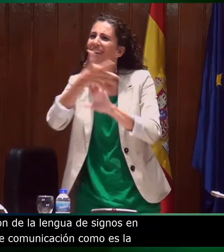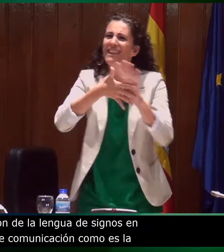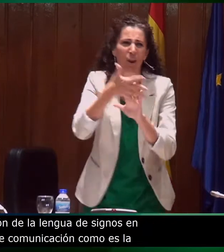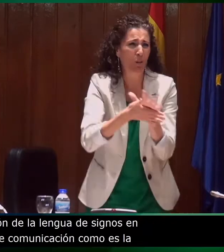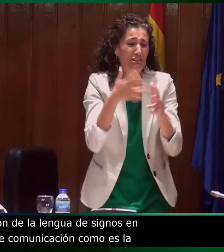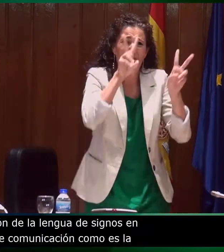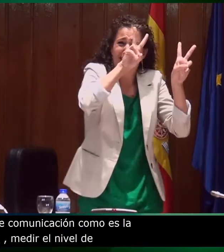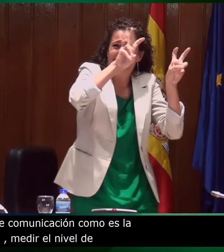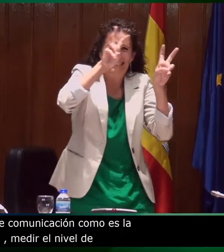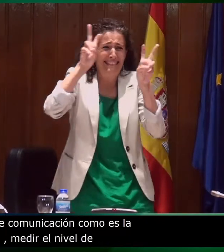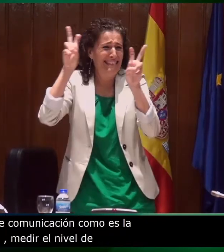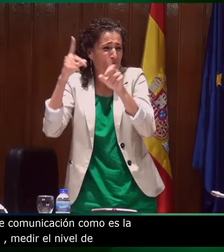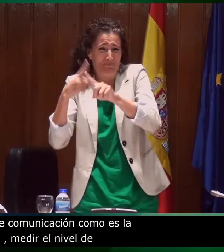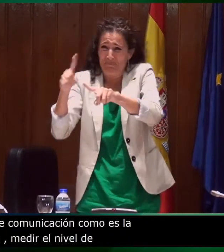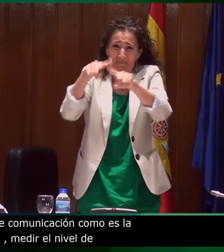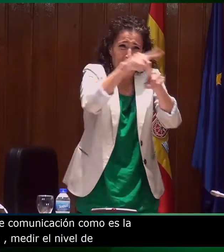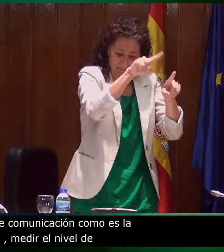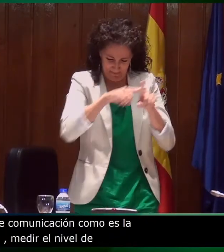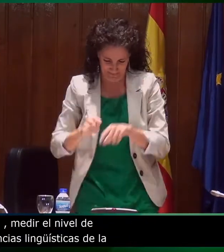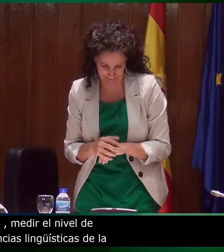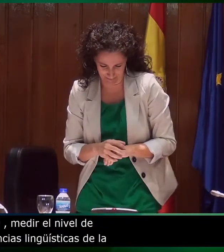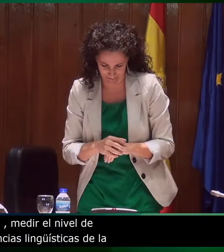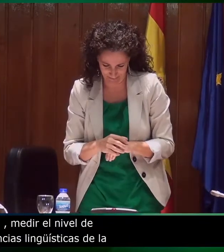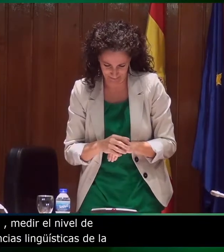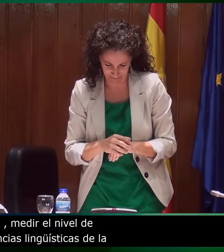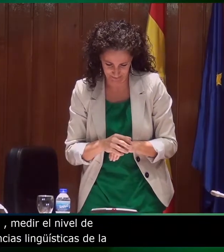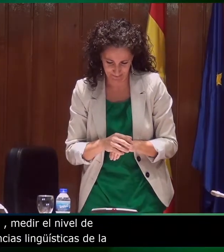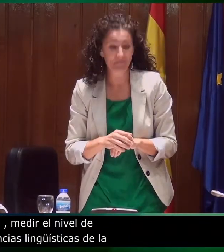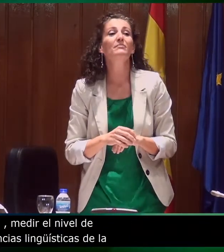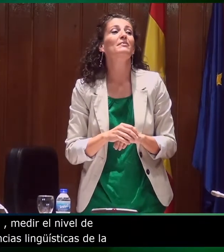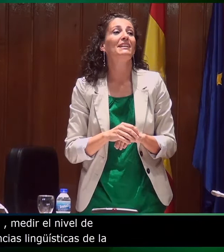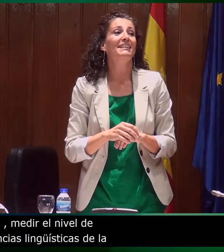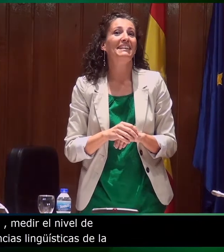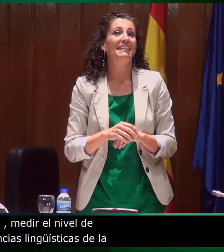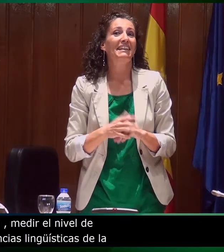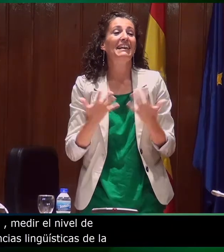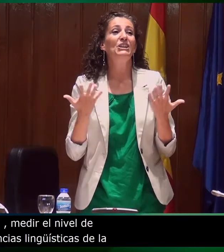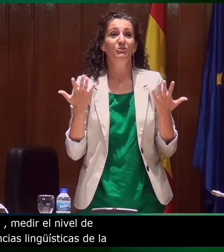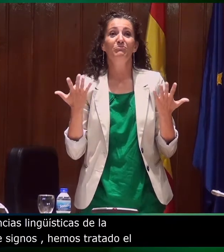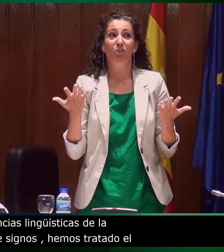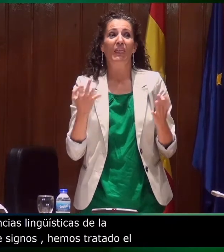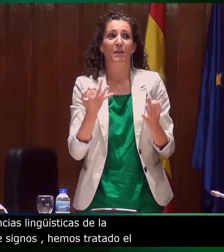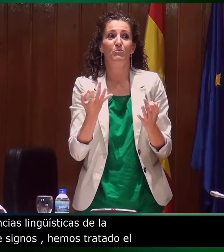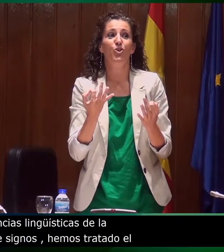inclusión de dicha lengua análisis del uso de la lengua de signos en espacio mentales